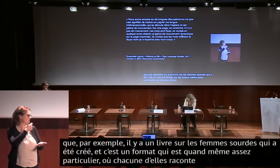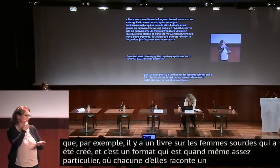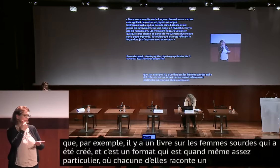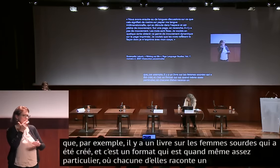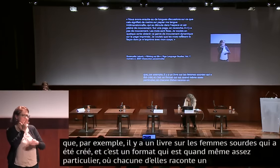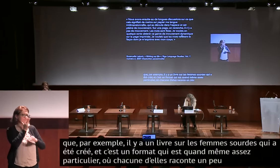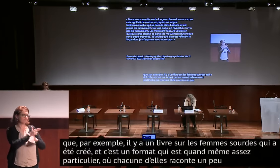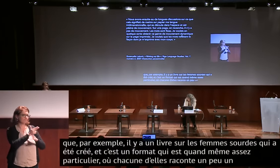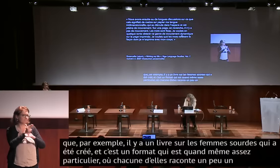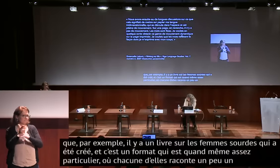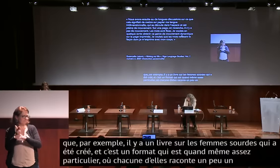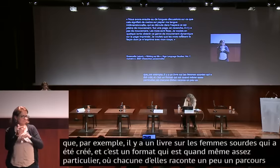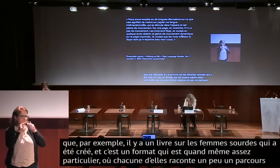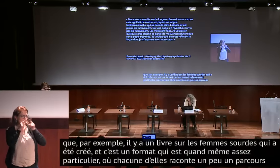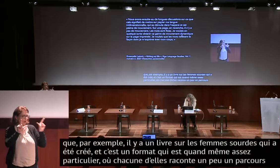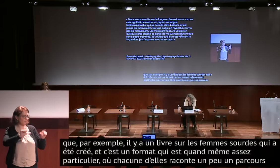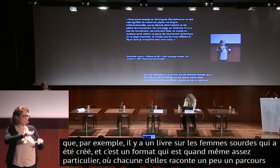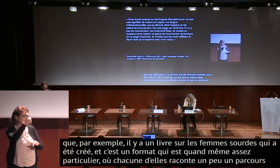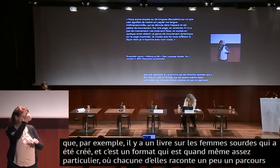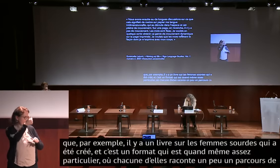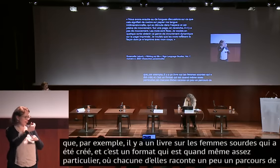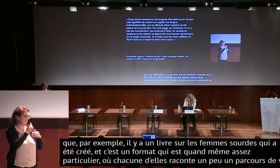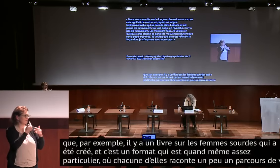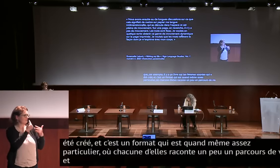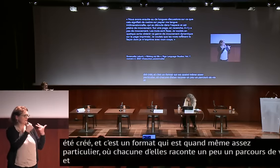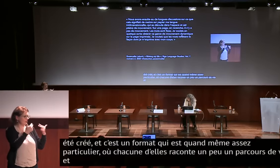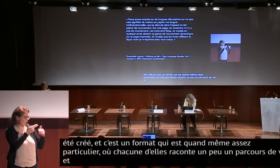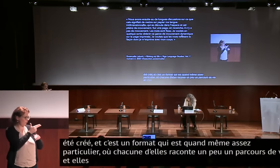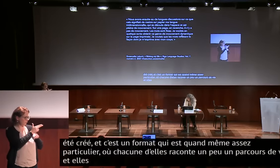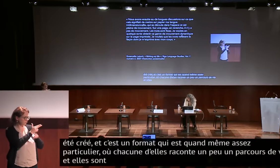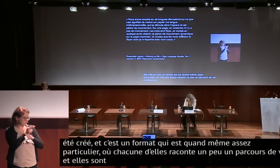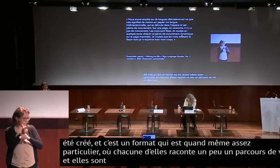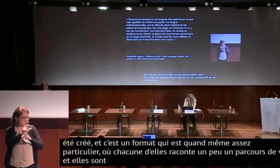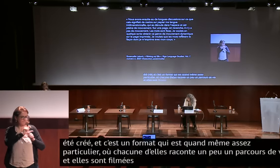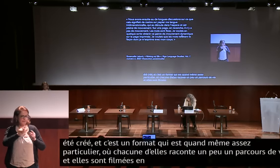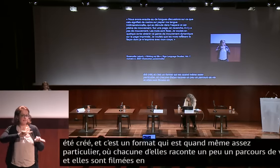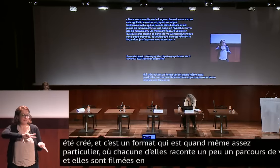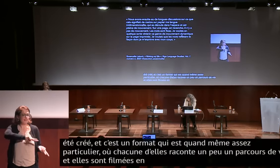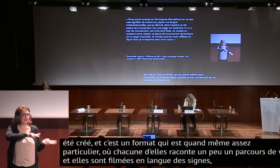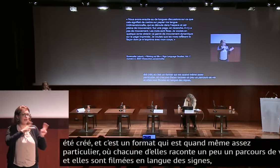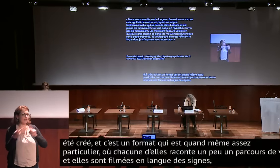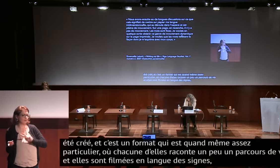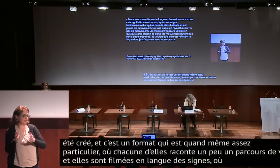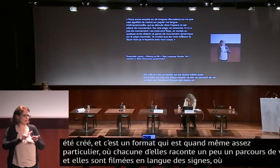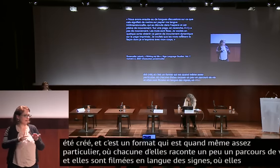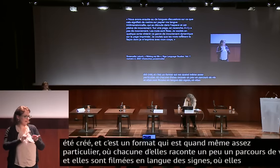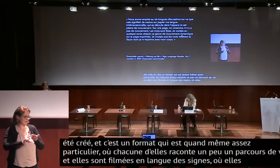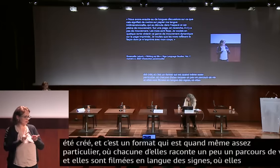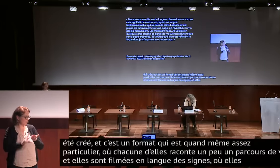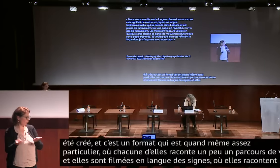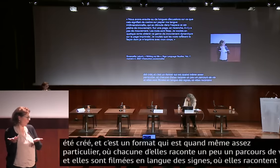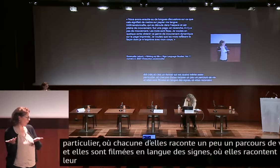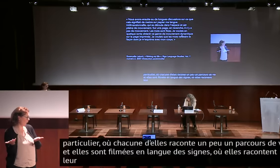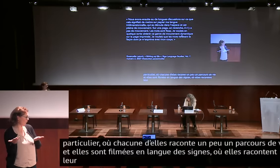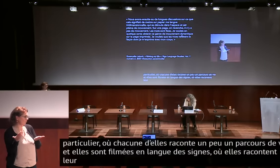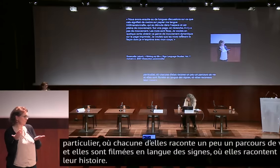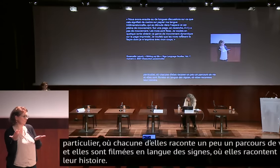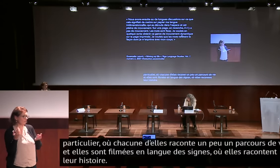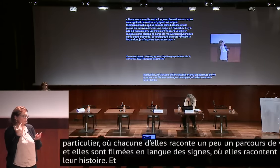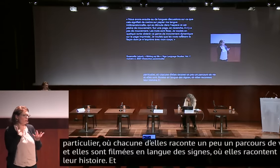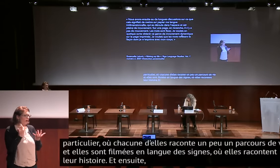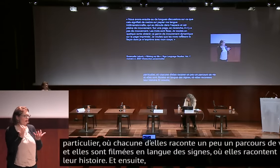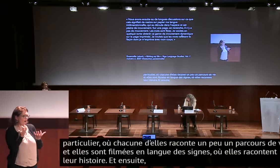parcours de vie et elles sont filmées en langue des signes où elles racontent leur histoire et ensuite